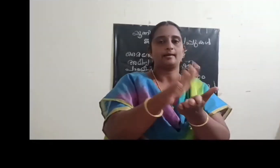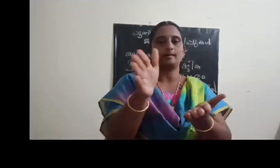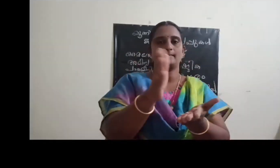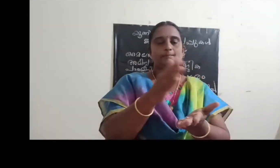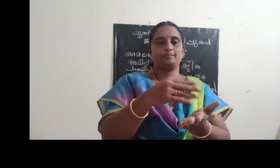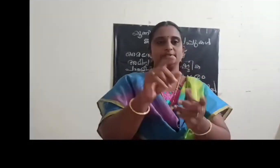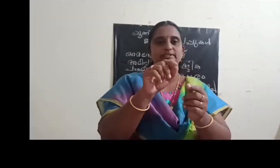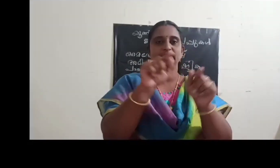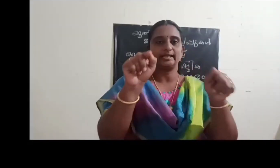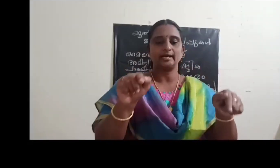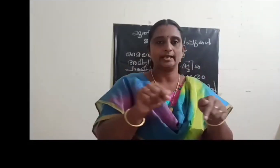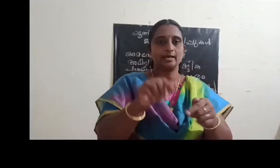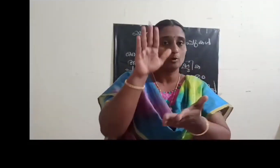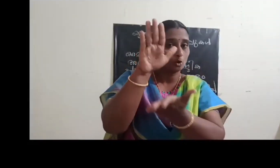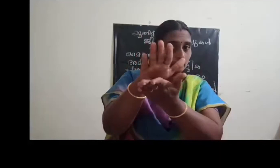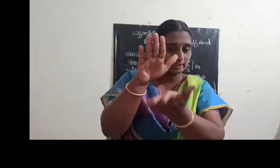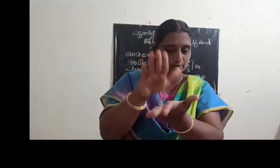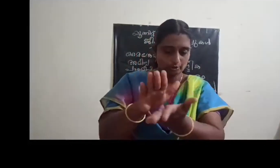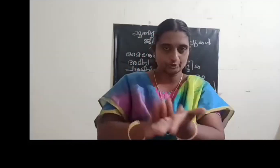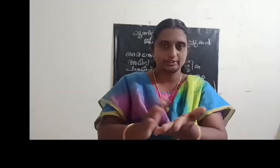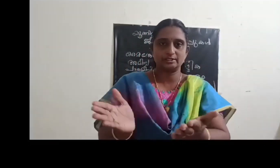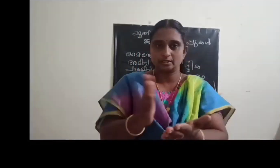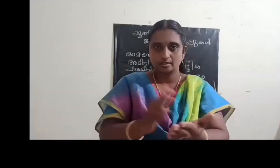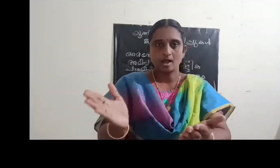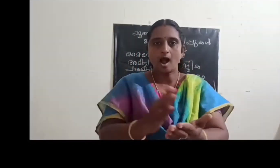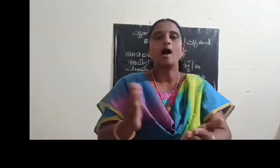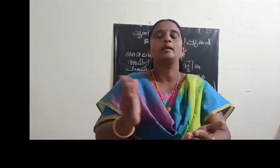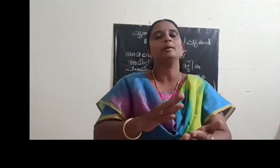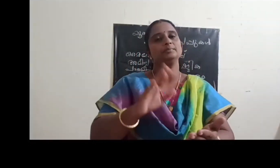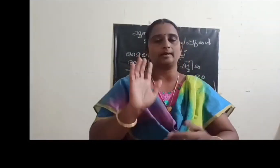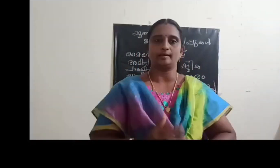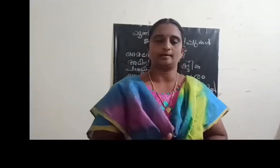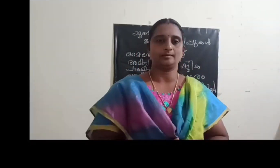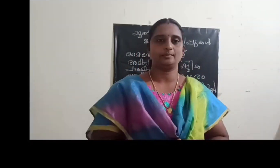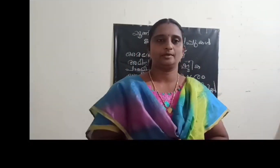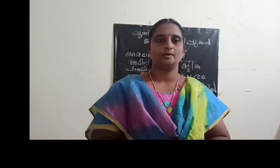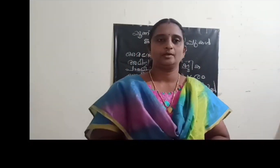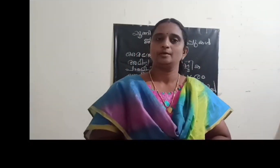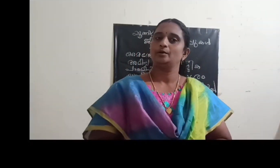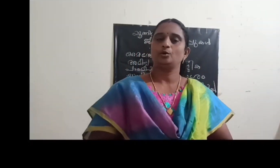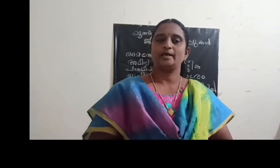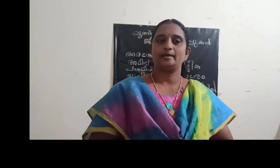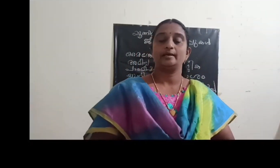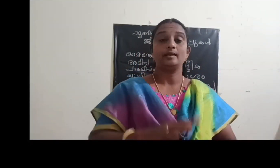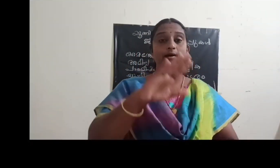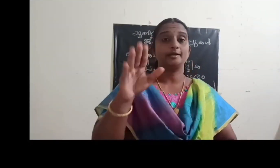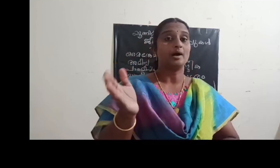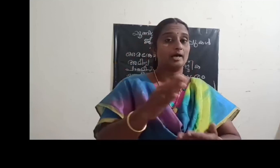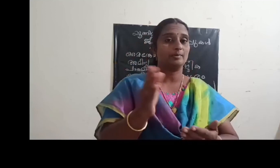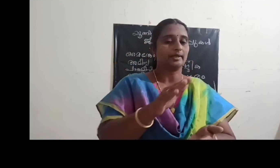തയ്യാറാക്കണം ചിത്രങ്ങളെല്ലാം ഒട്ടിച്ചൊട്ടിച്ചൊട്ടിച്ച് ആൽബം തയ്യാറാക്കണം ഓക്കെ എല്ലാവരും ആൽബം